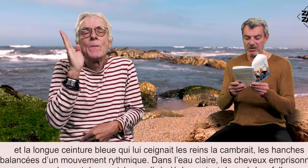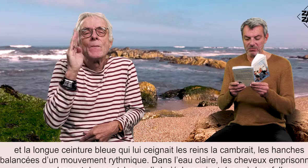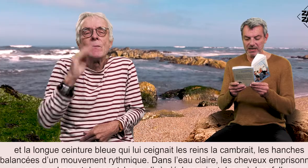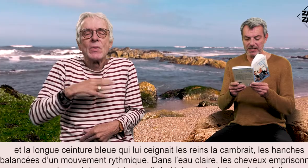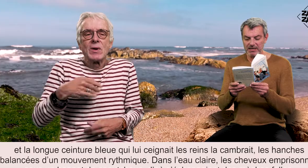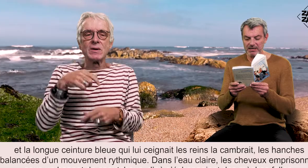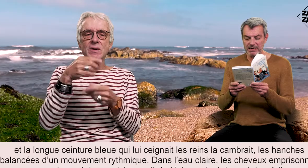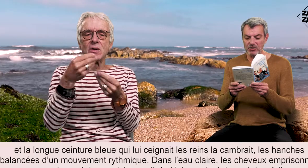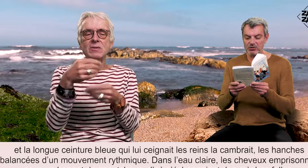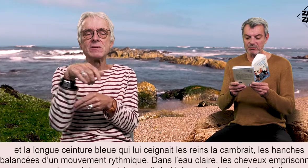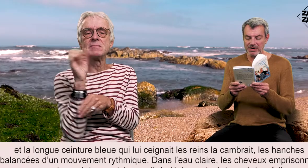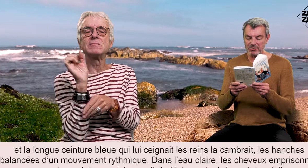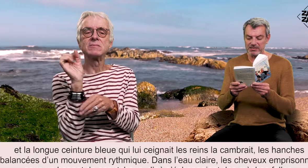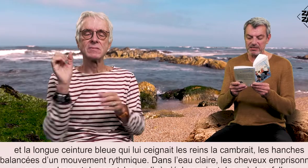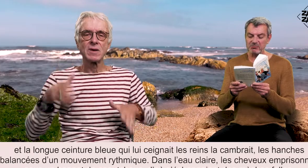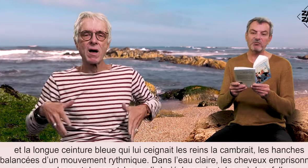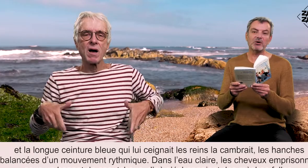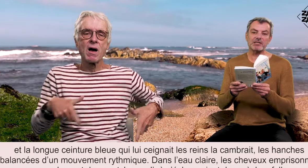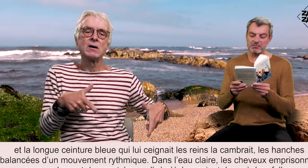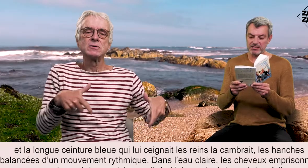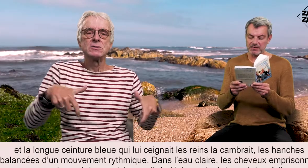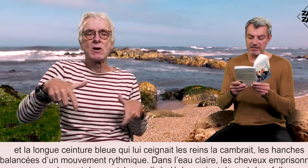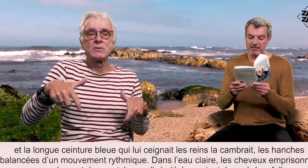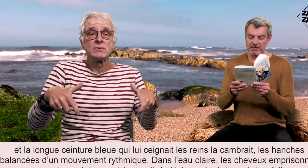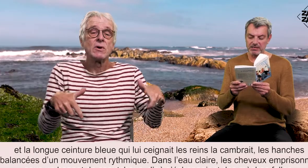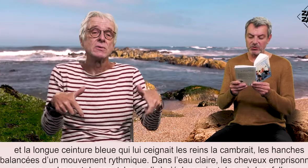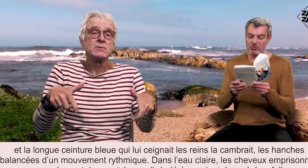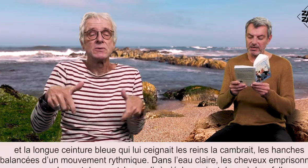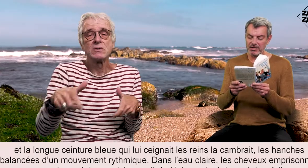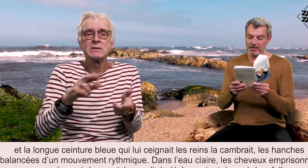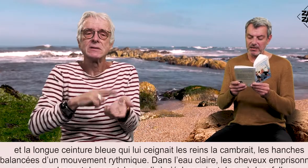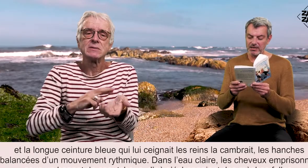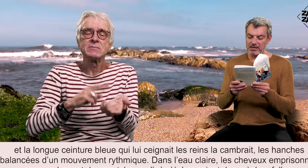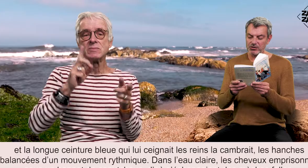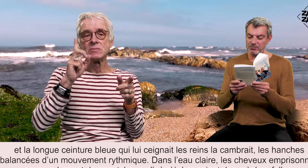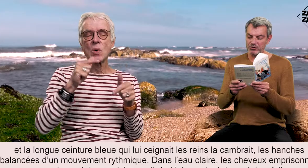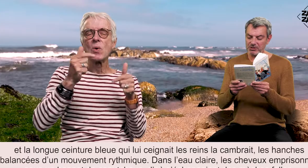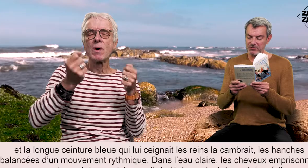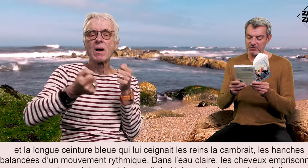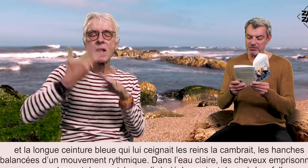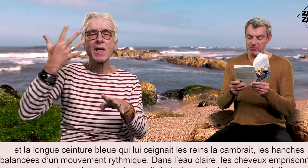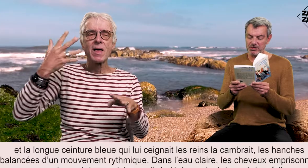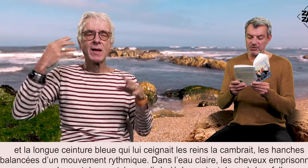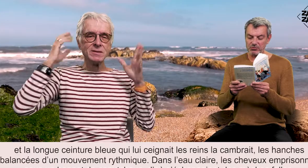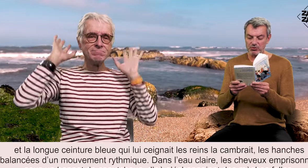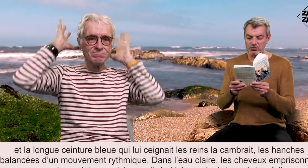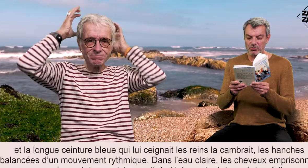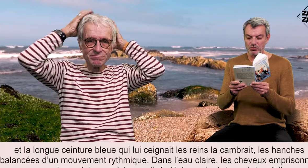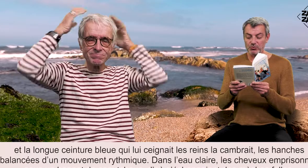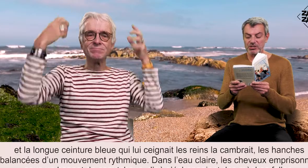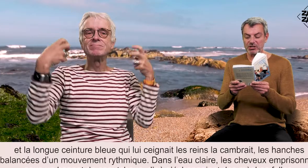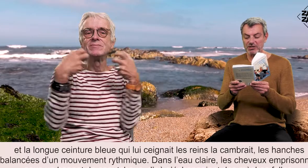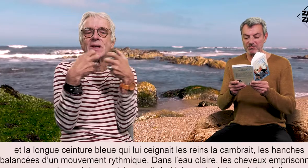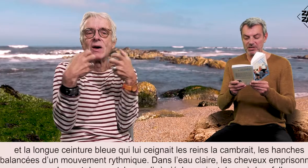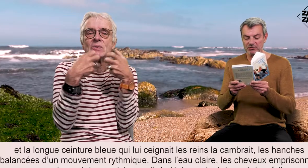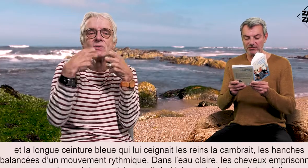la cambrait, les hanches balancées d'un mouvement rythmique. Dans l'eau claire, les cheveux emprisonnés sous un bonnet de caoutchouc